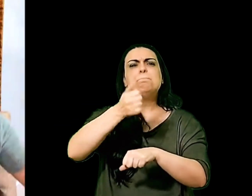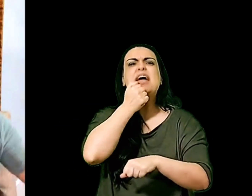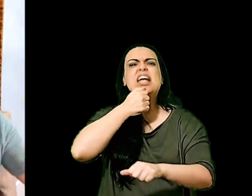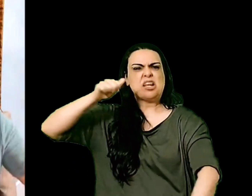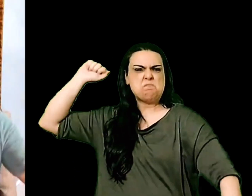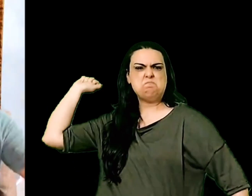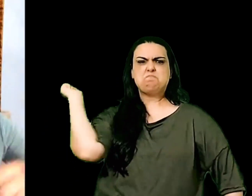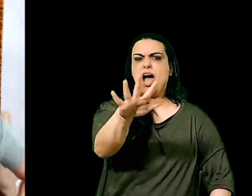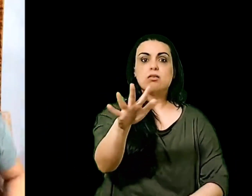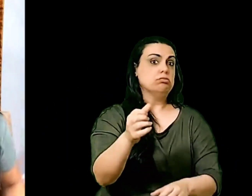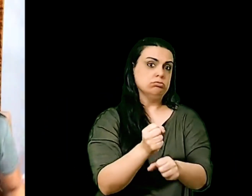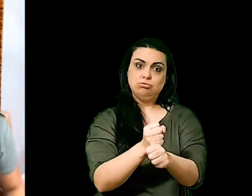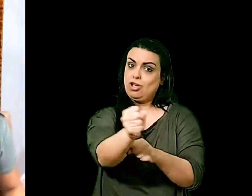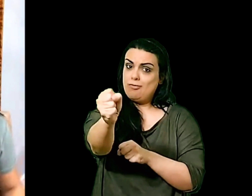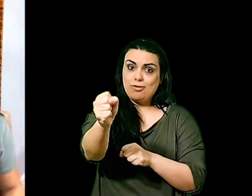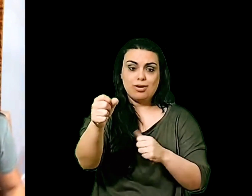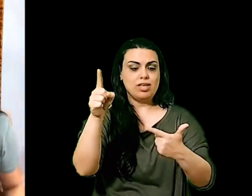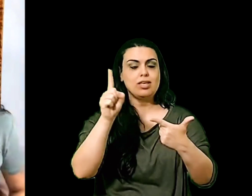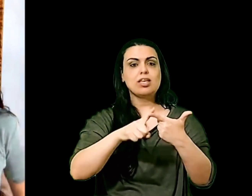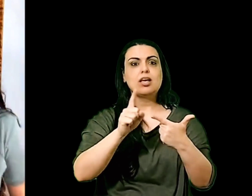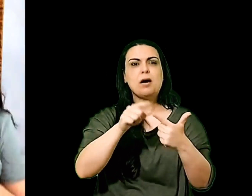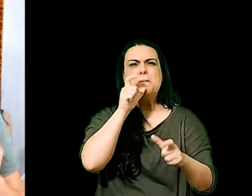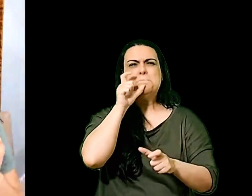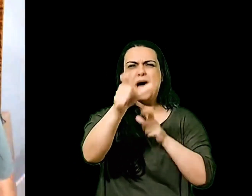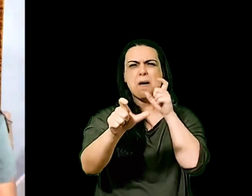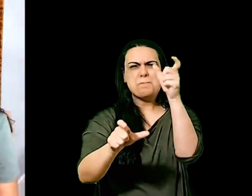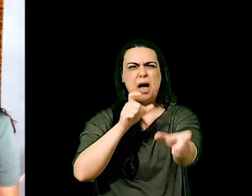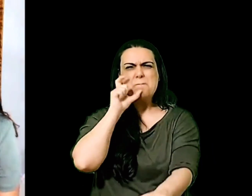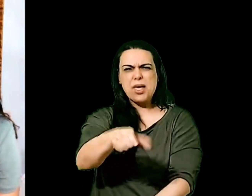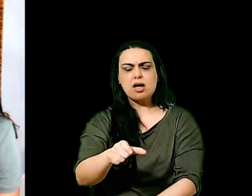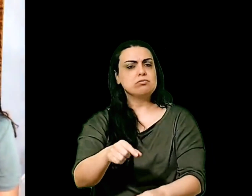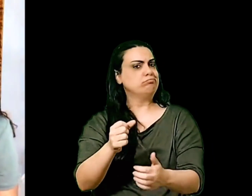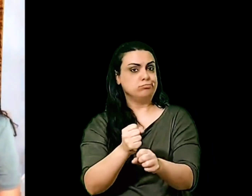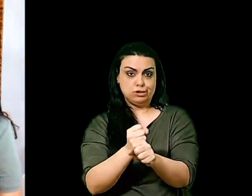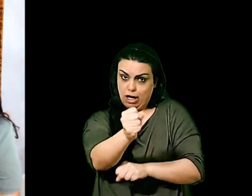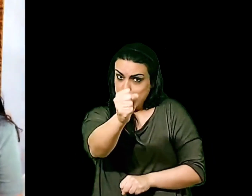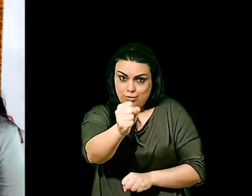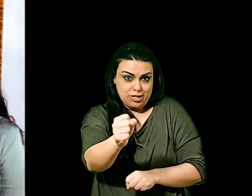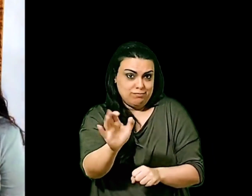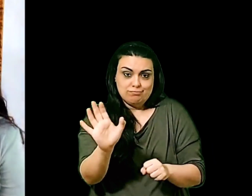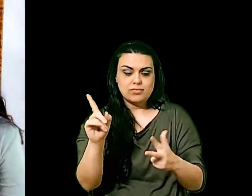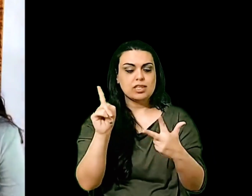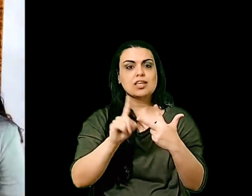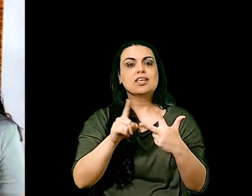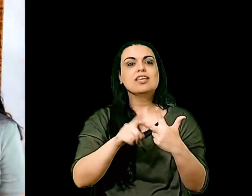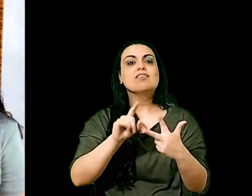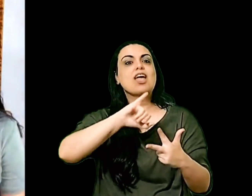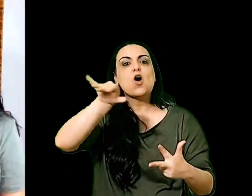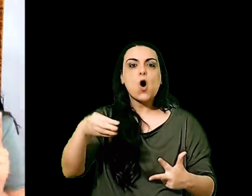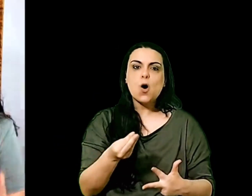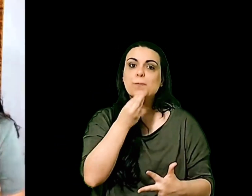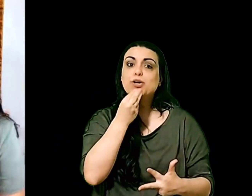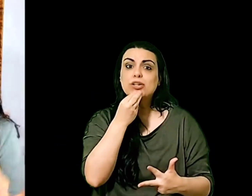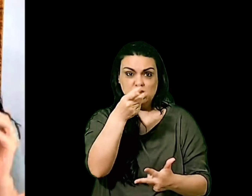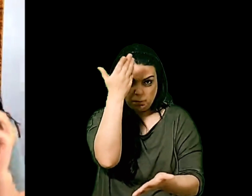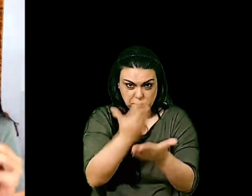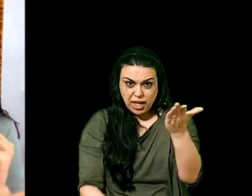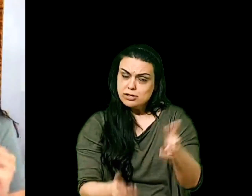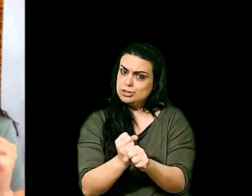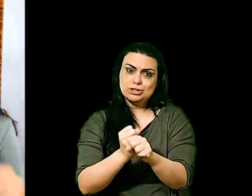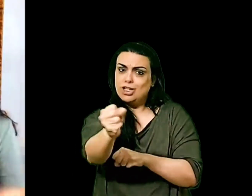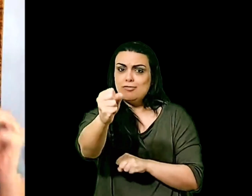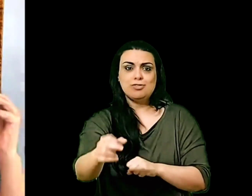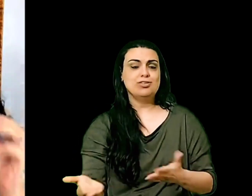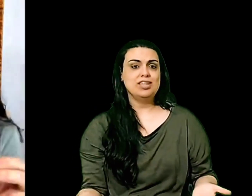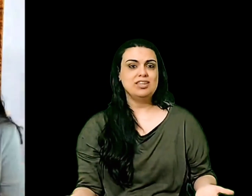a oportunidade perdida. Então a gente precisa discernir que quando estamos diante de uma oportunidade, provavelmente